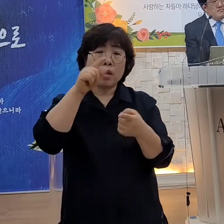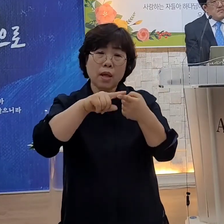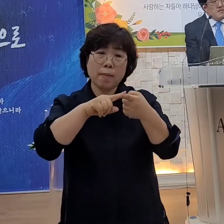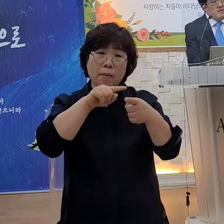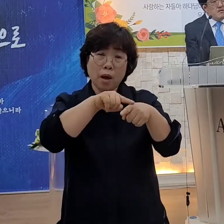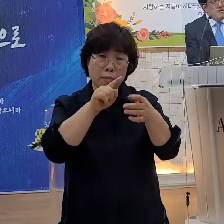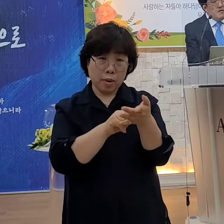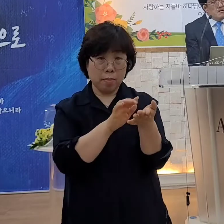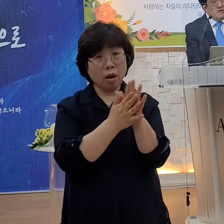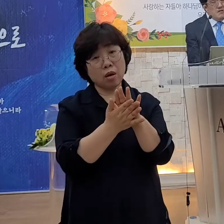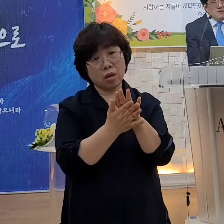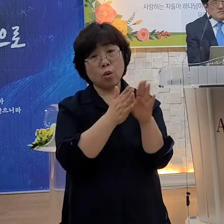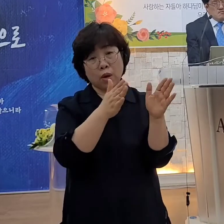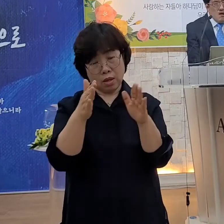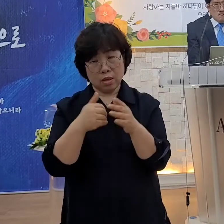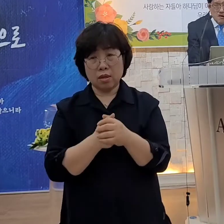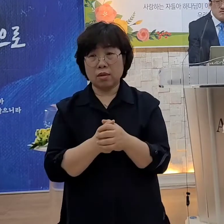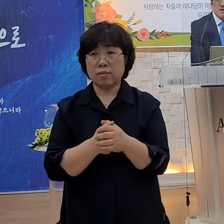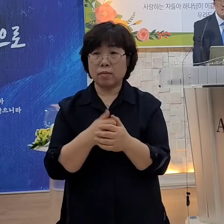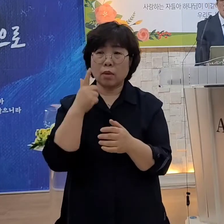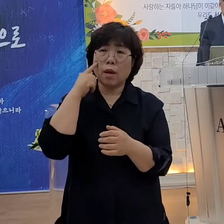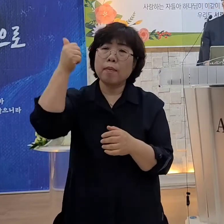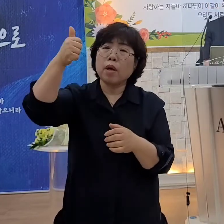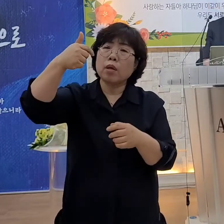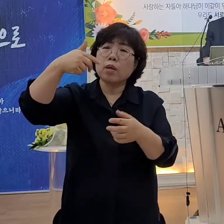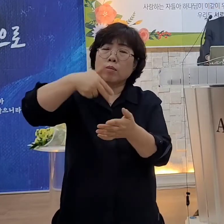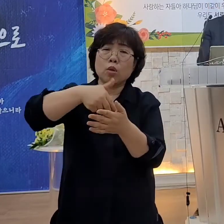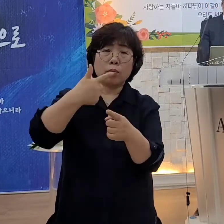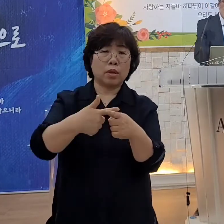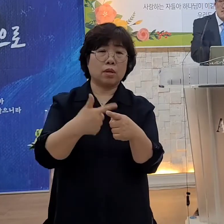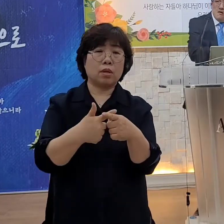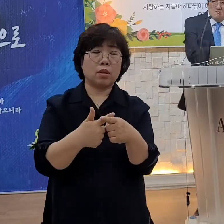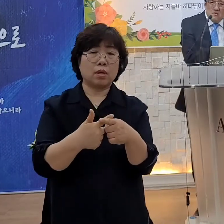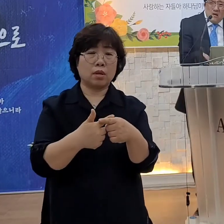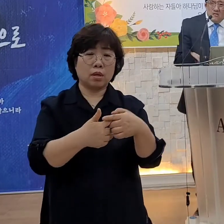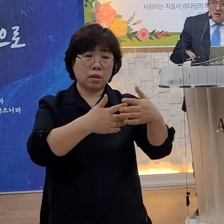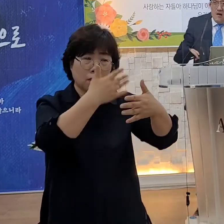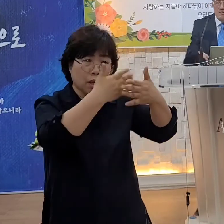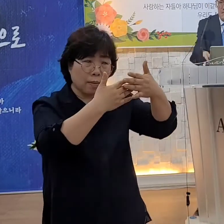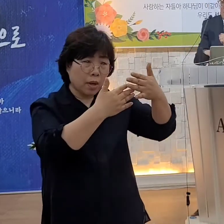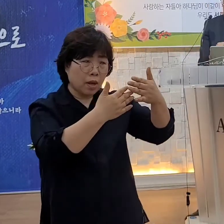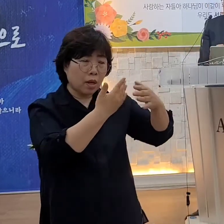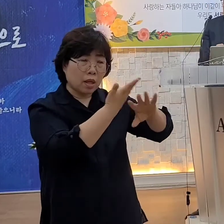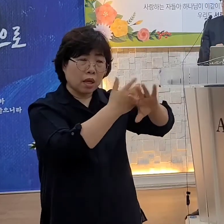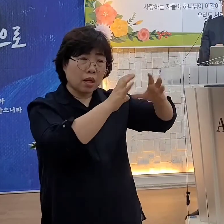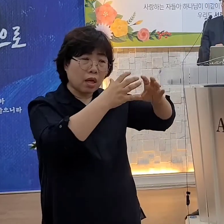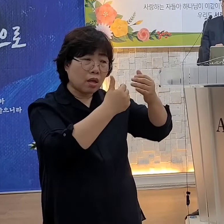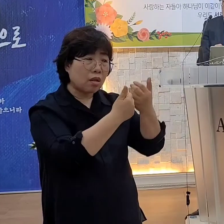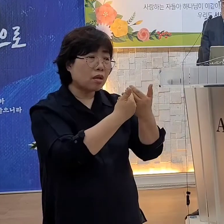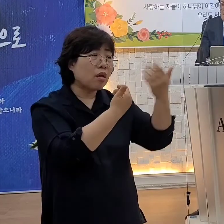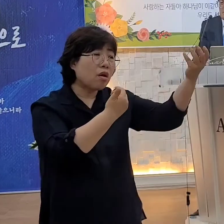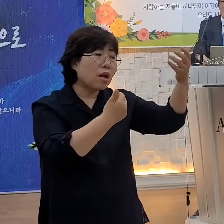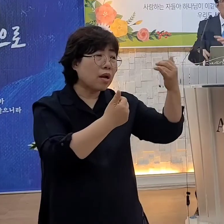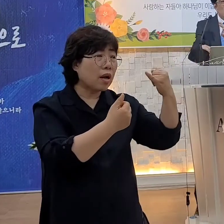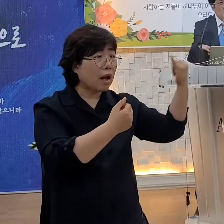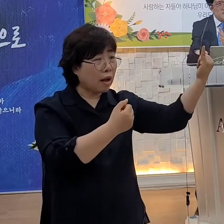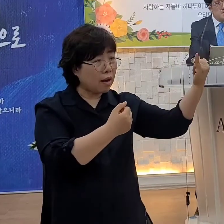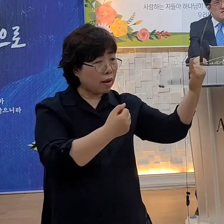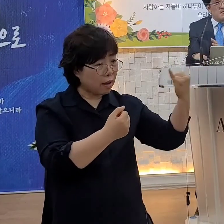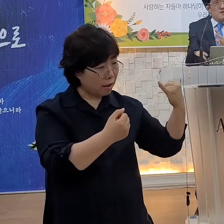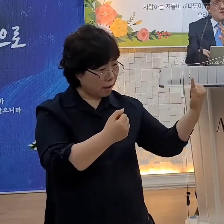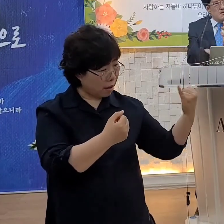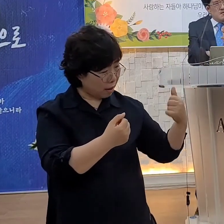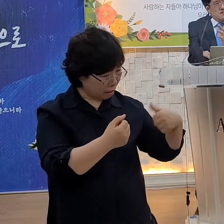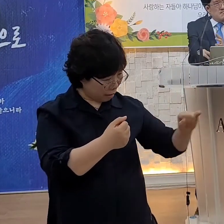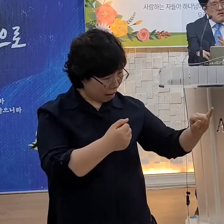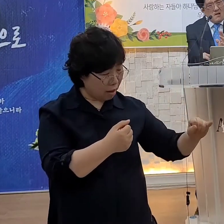거예요. 그 송강호도 마찬가지. 그 외국 떠나는 그 아내도 마찬가지. 전부 다 이렇게